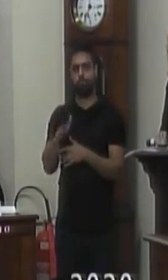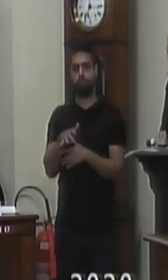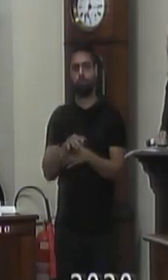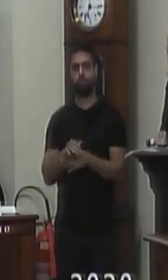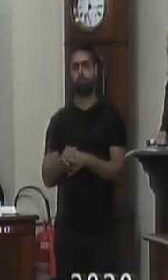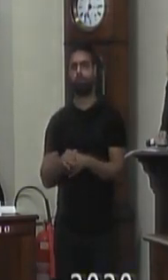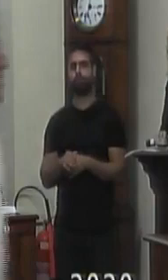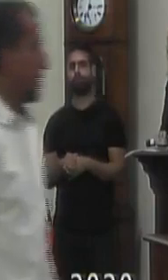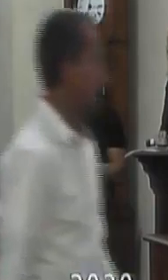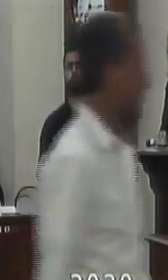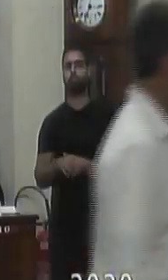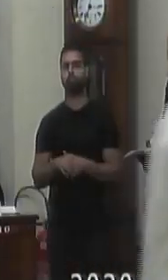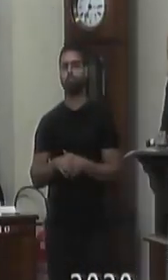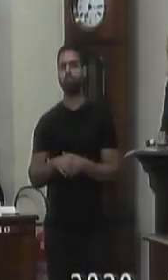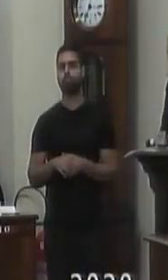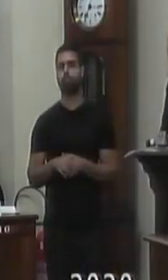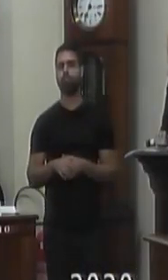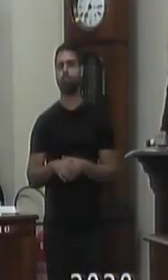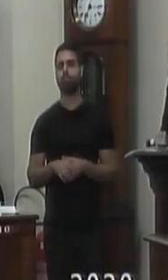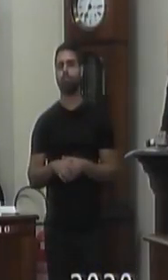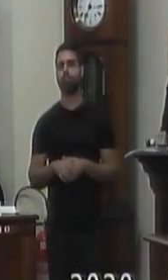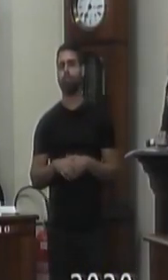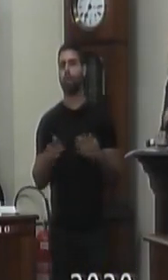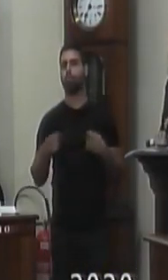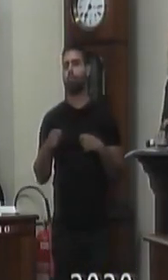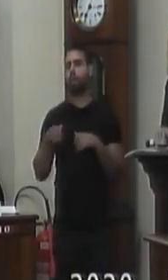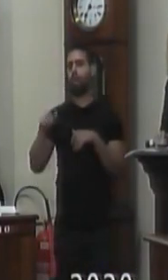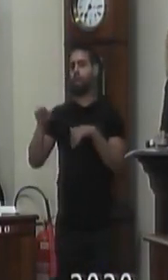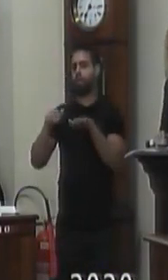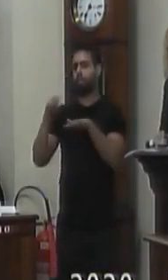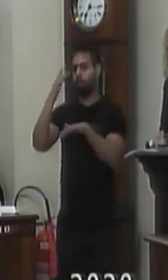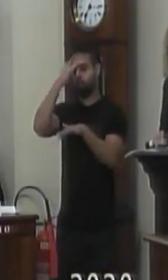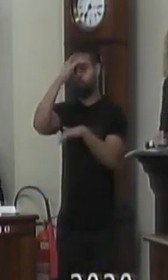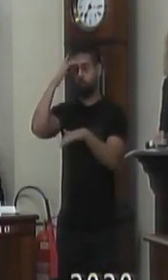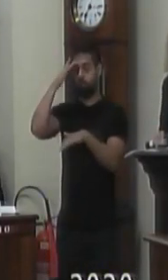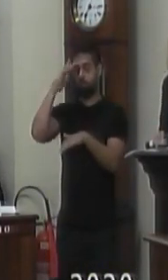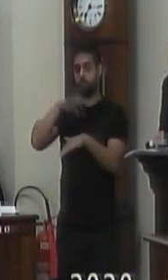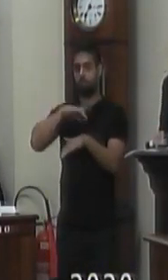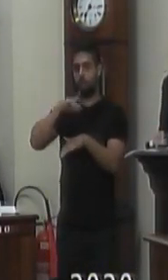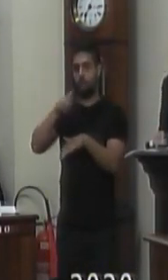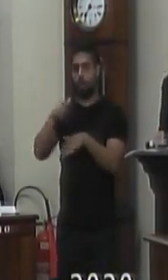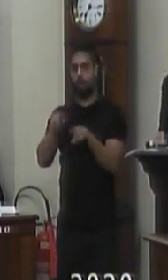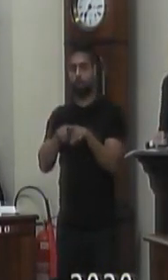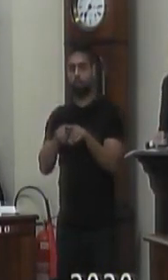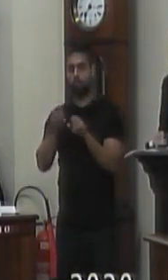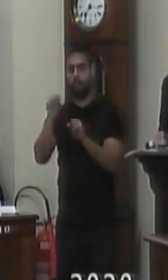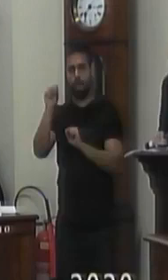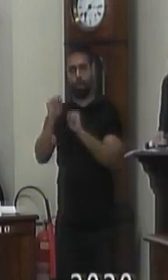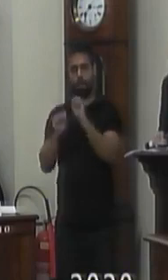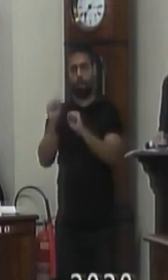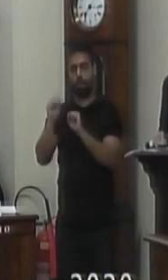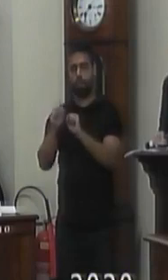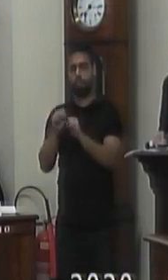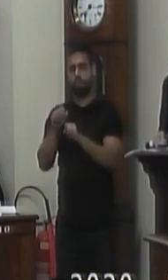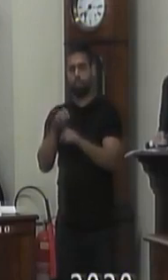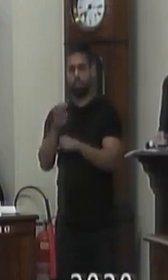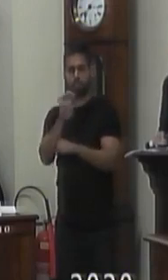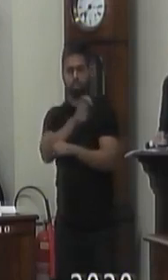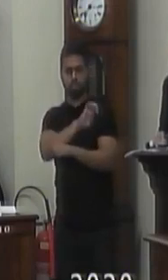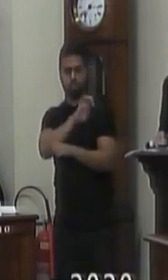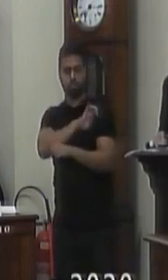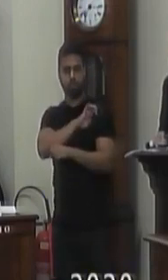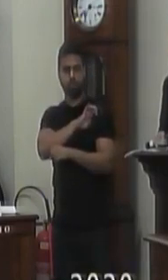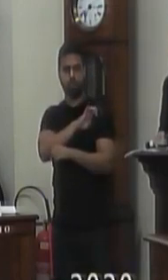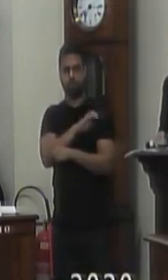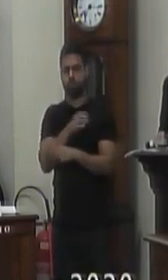que largue. Agora, tem que se chamar essas pessoas, tem que se chamar essas empresas milionárias, empresas ricas,